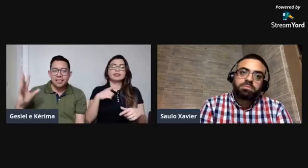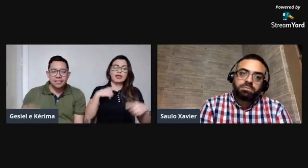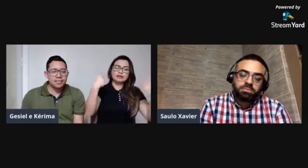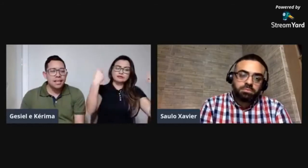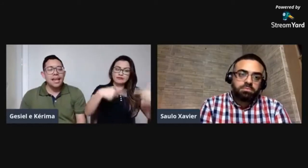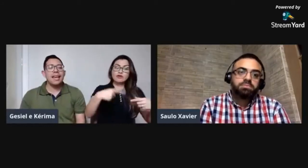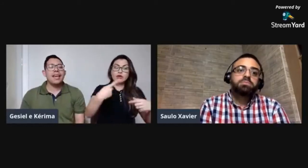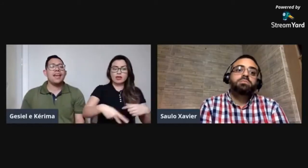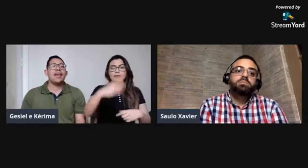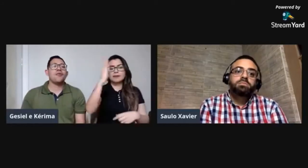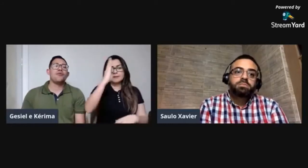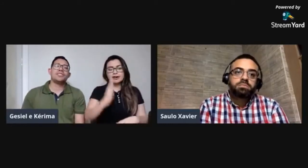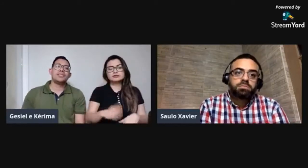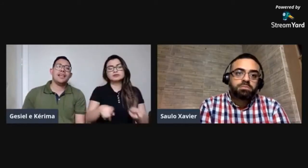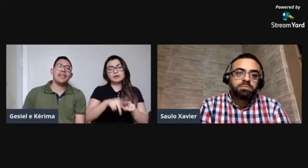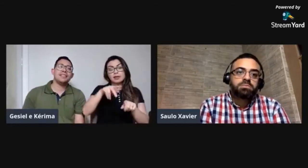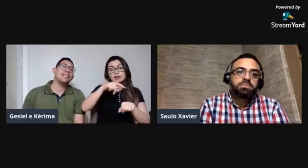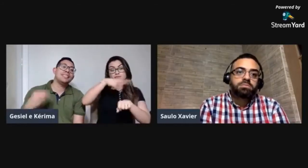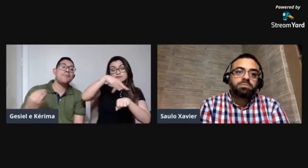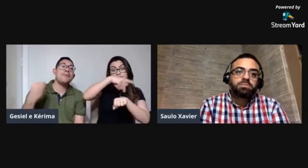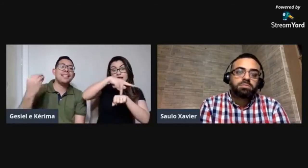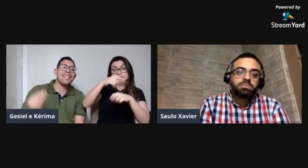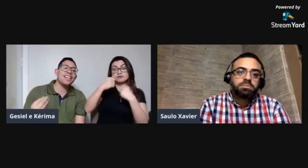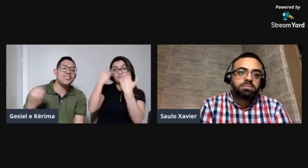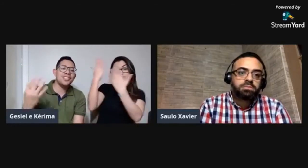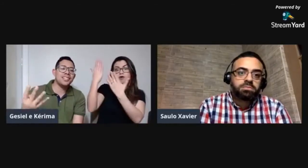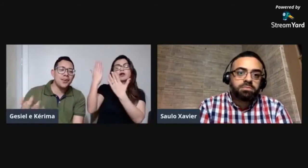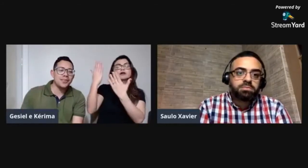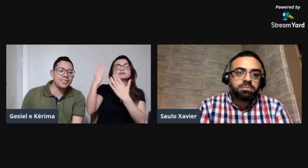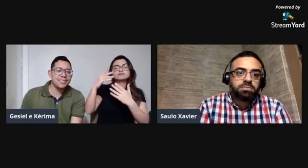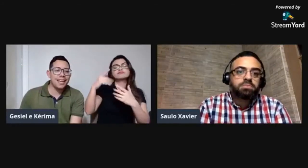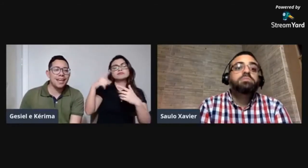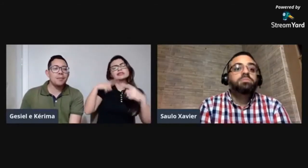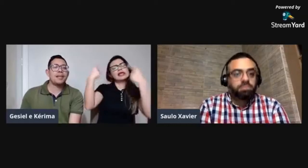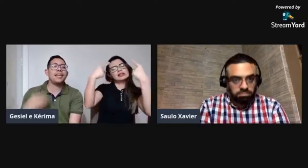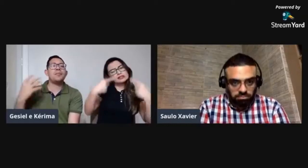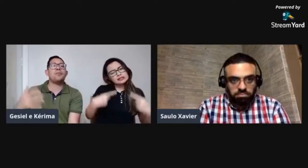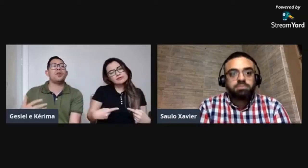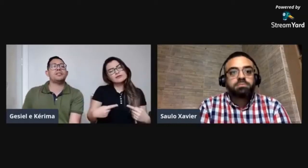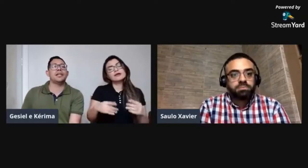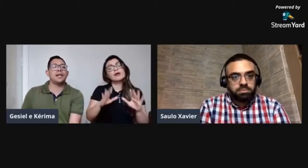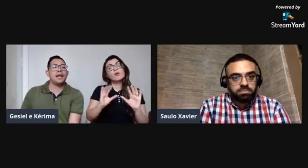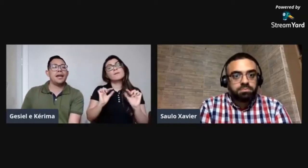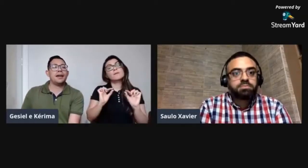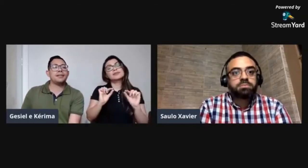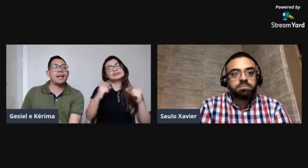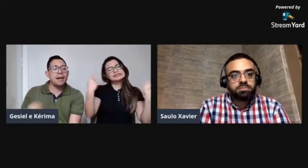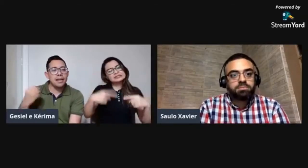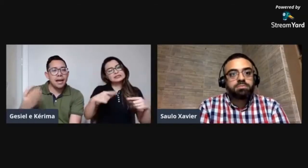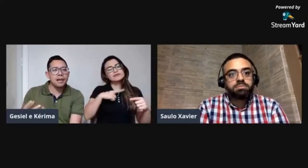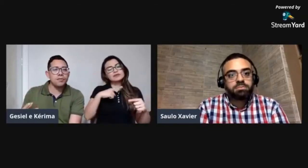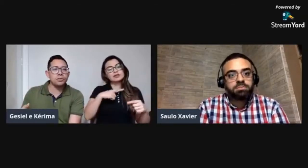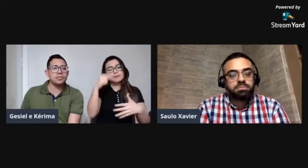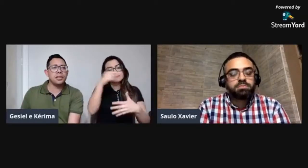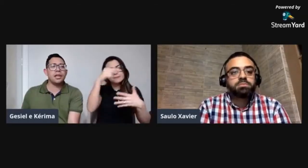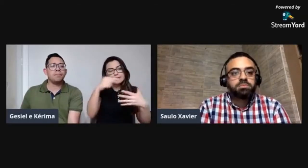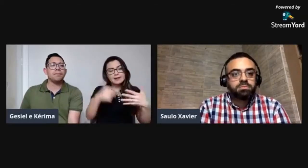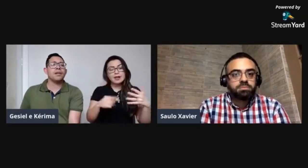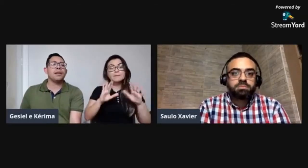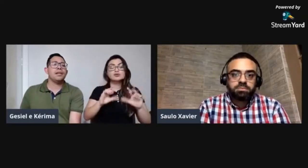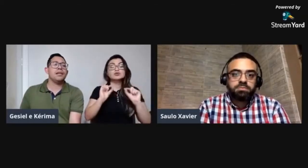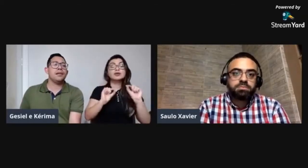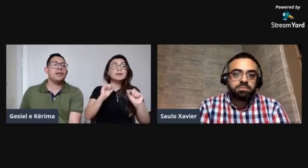outros países, é você ser dependente de Deus, né, para que Ele possa trabalhar em